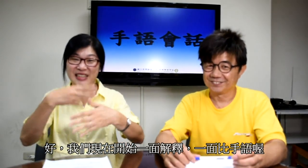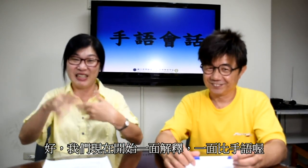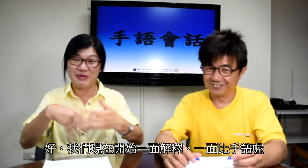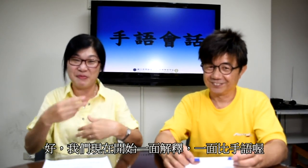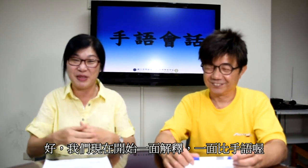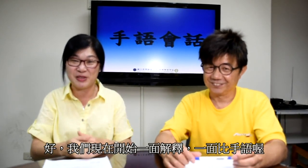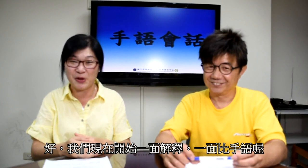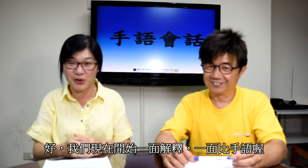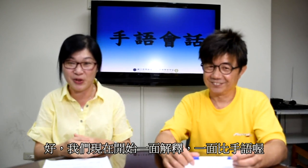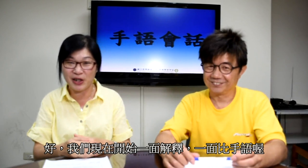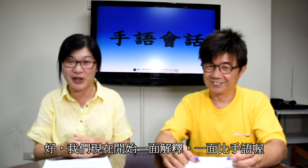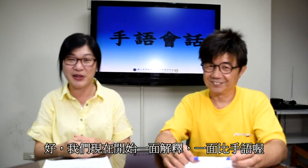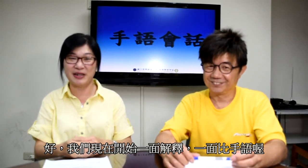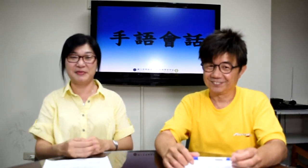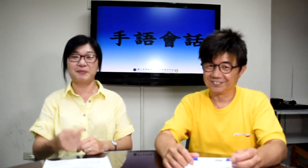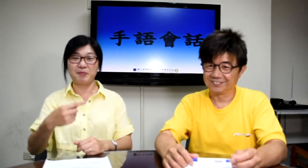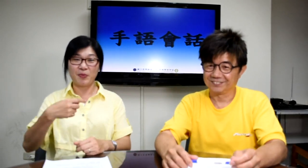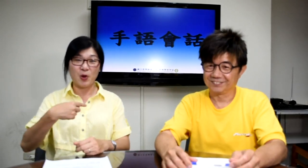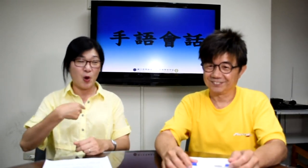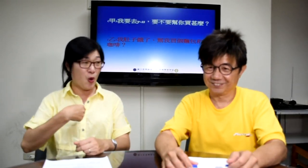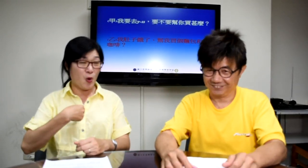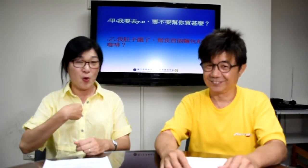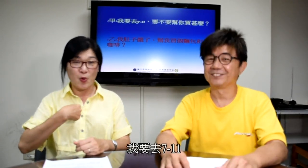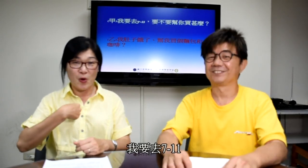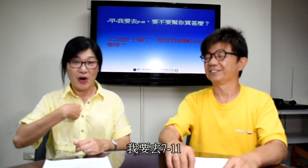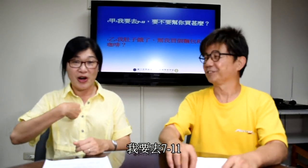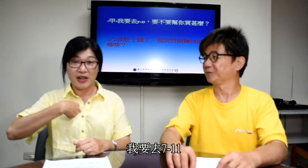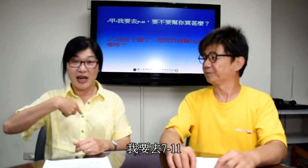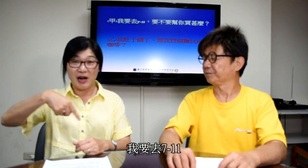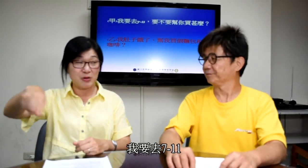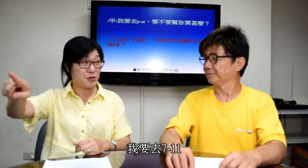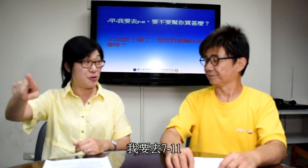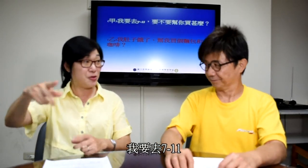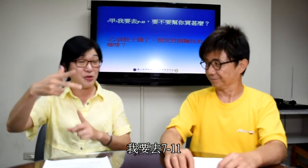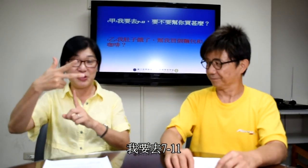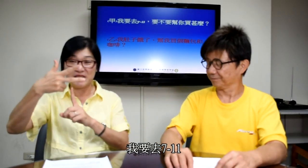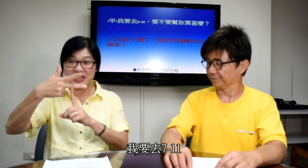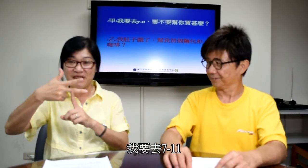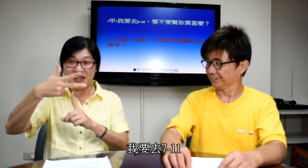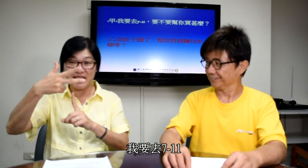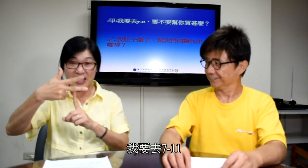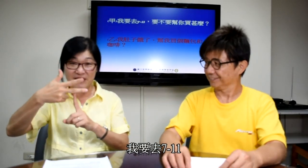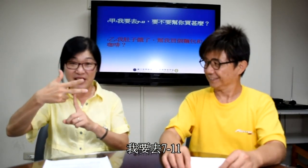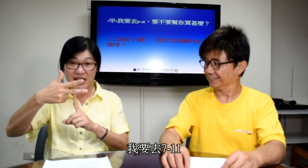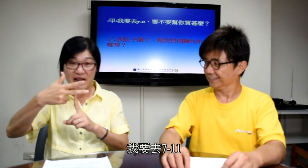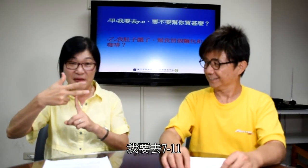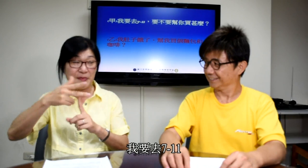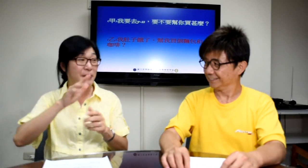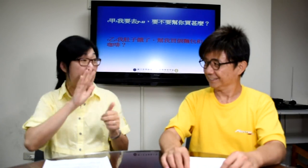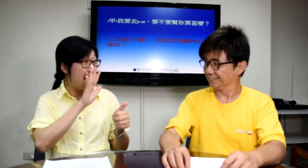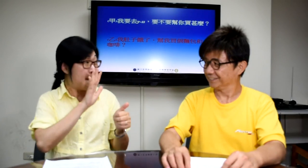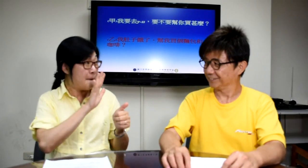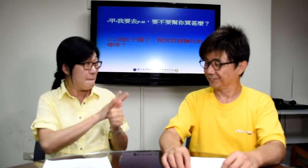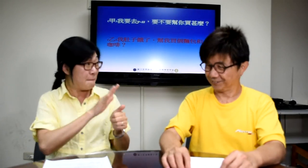面比手语哦。我要去 7-Eleven 帮